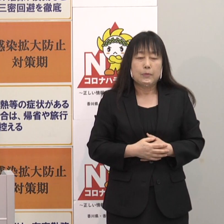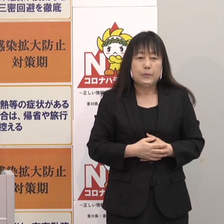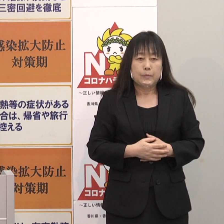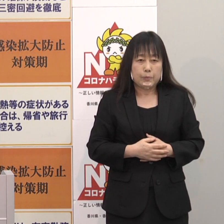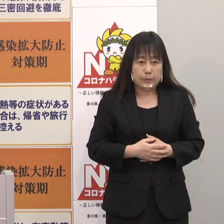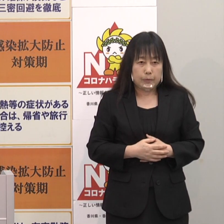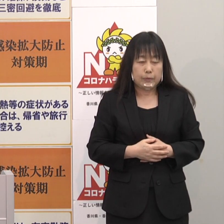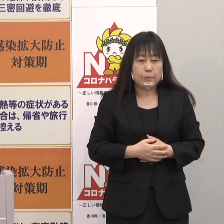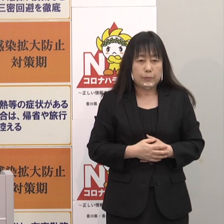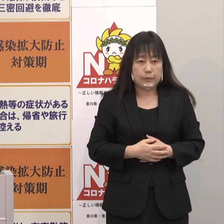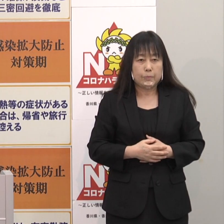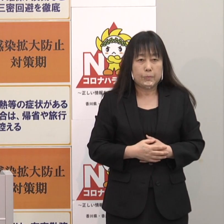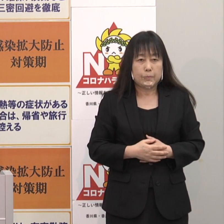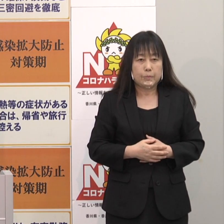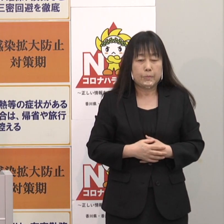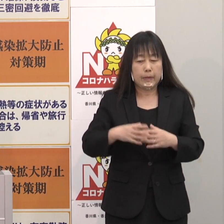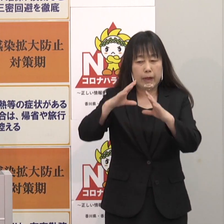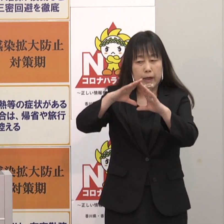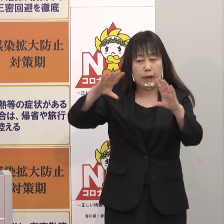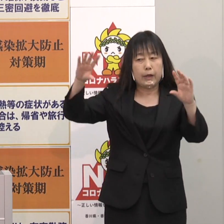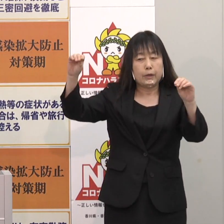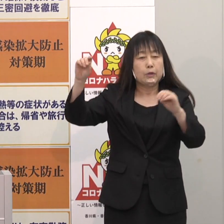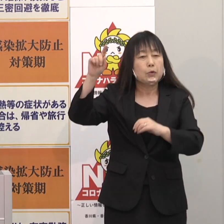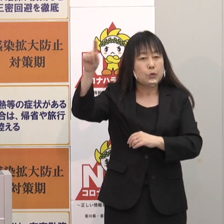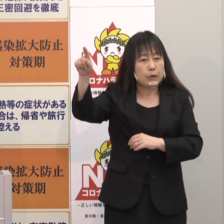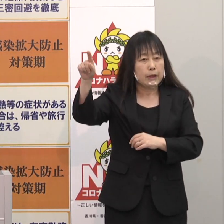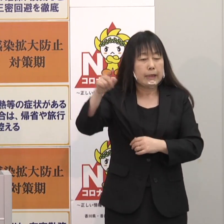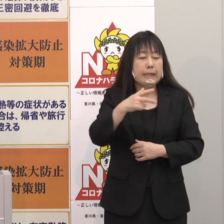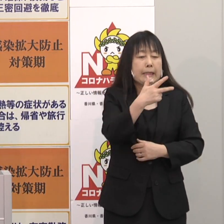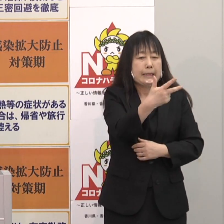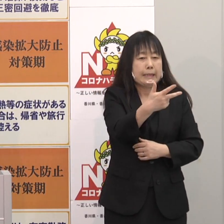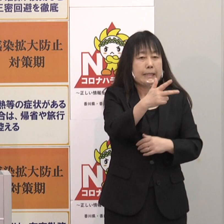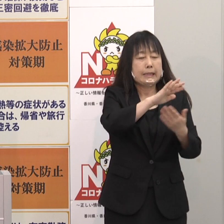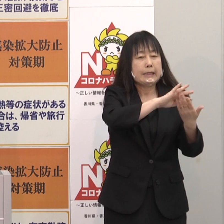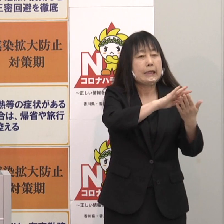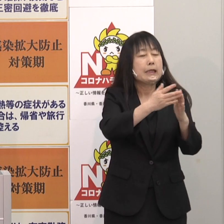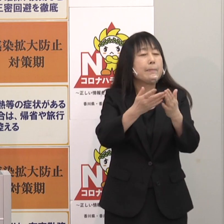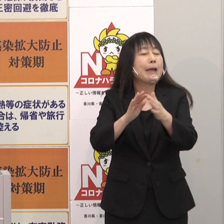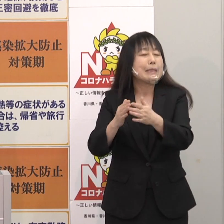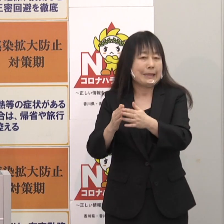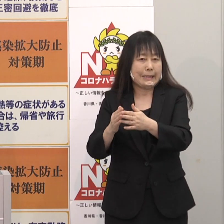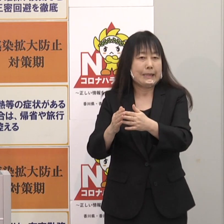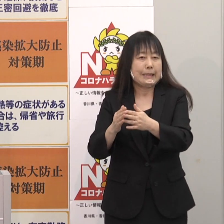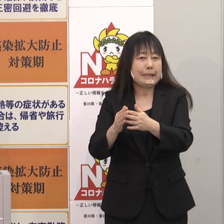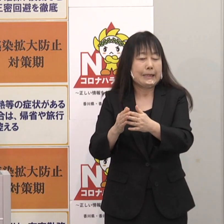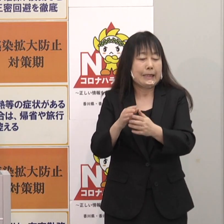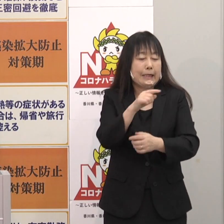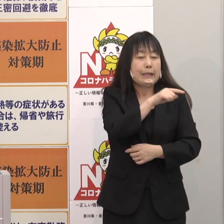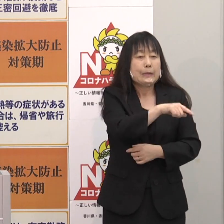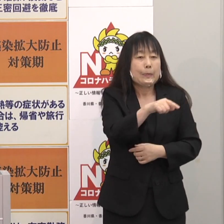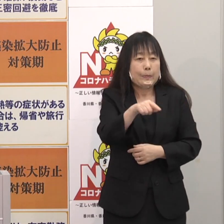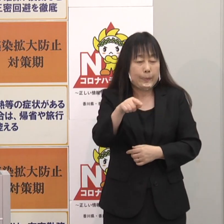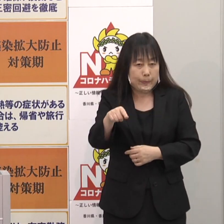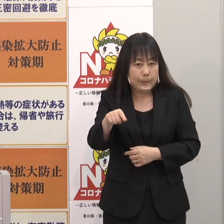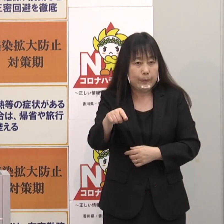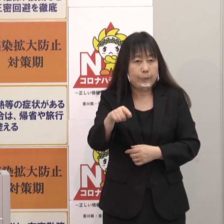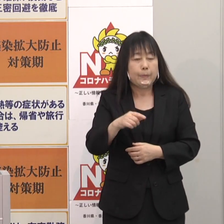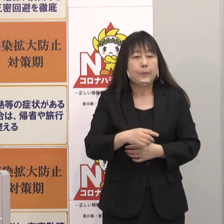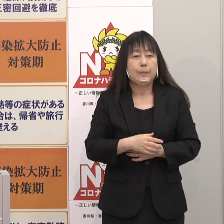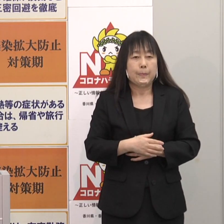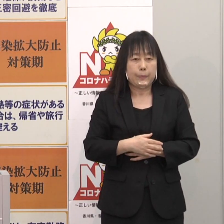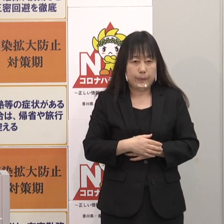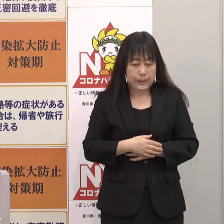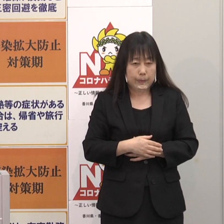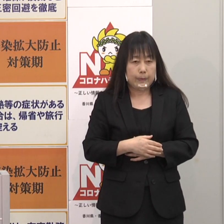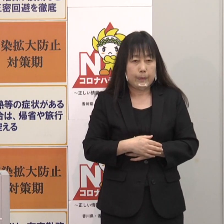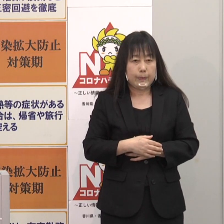国と、まあ、その市長を実際に接種する接種を受け持つ各市